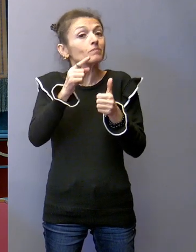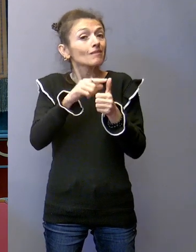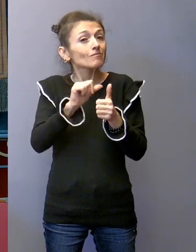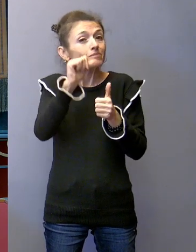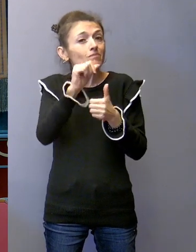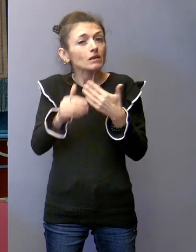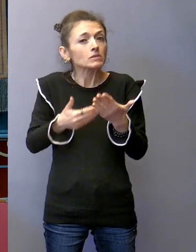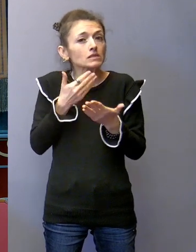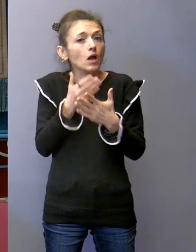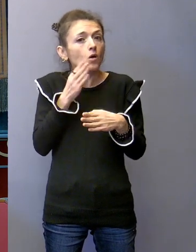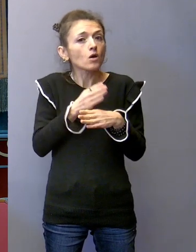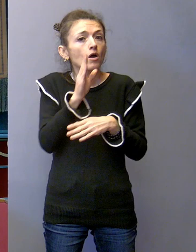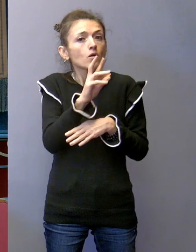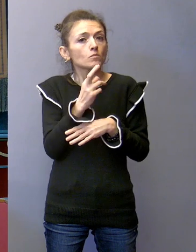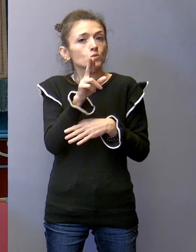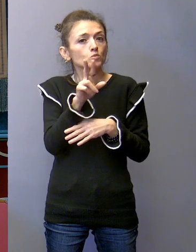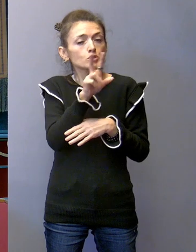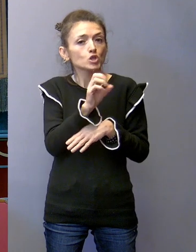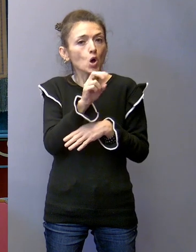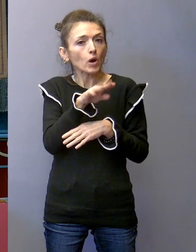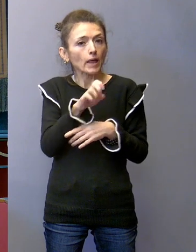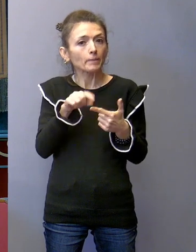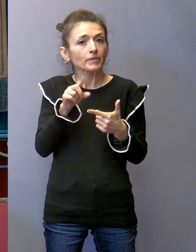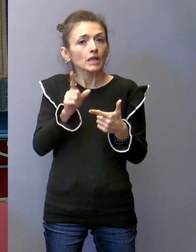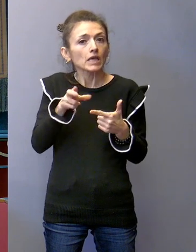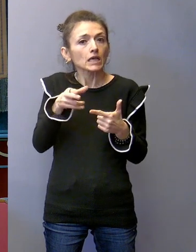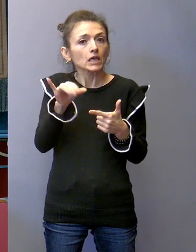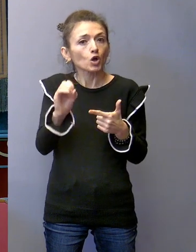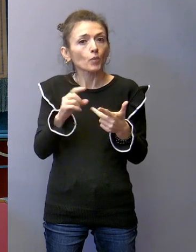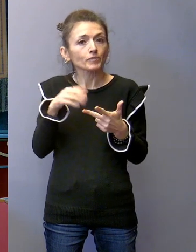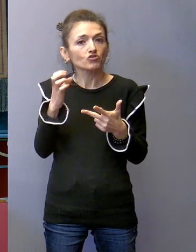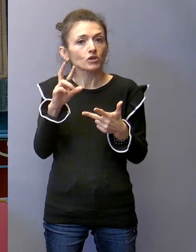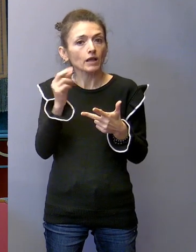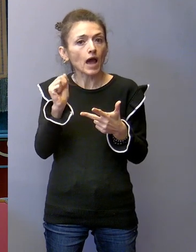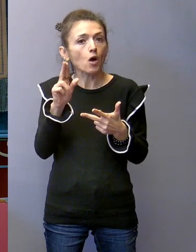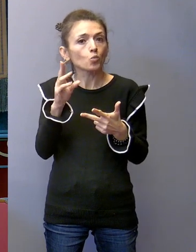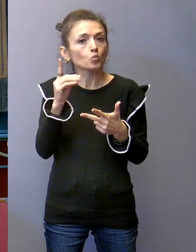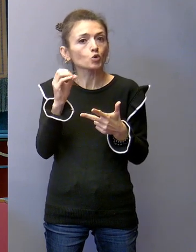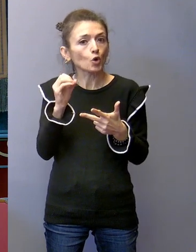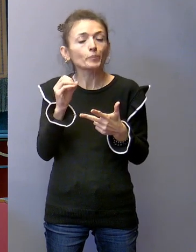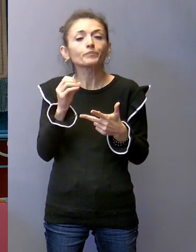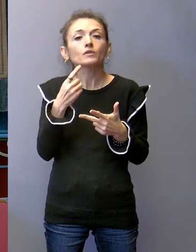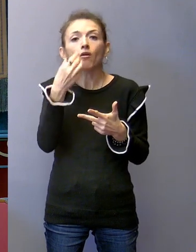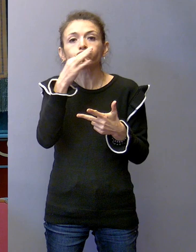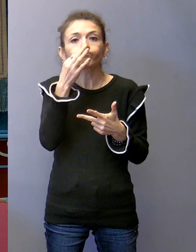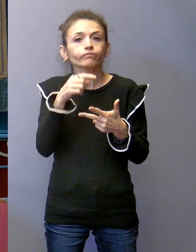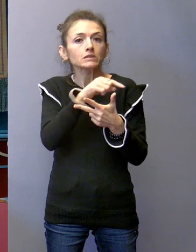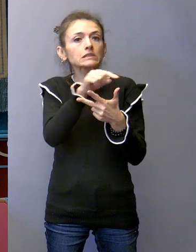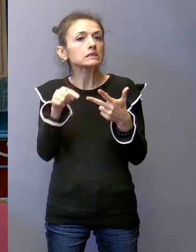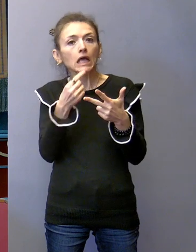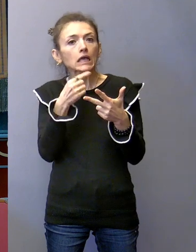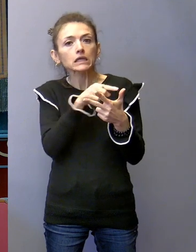dai consiglieri Bruzzone Dio e Ceraudo chi la